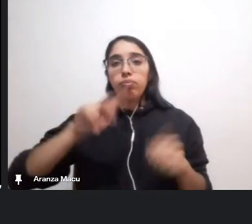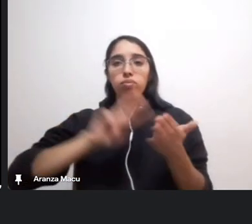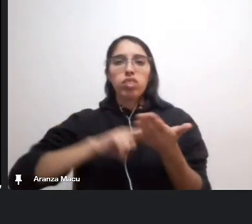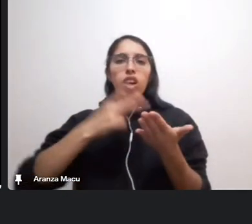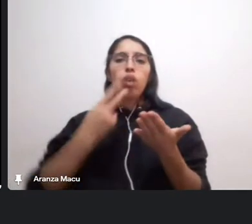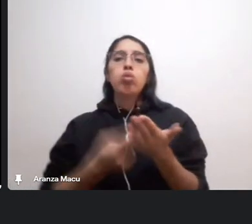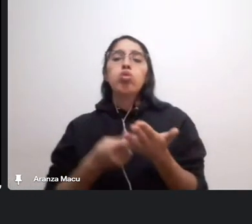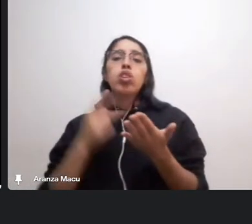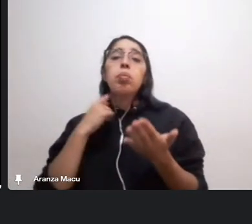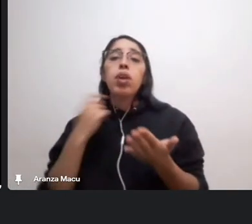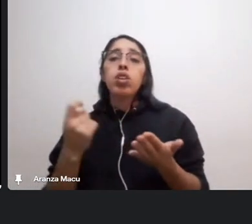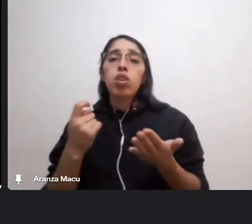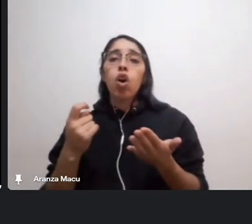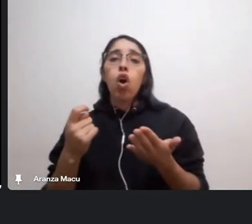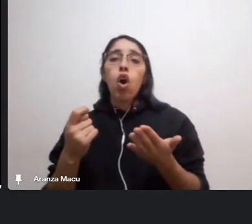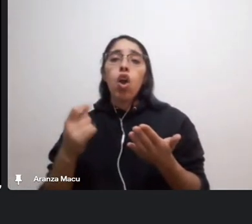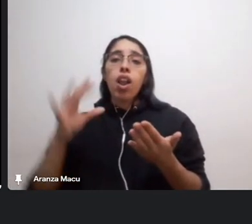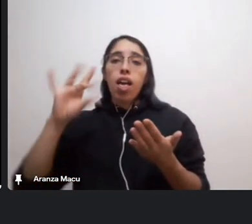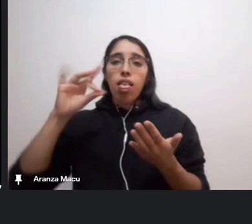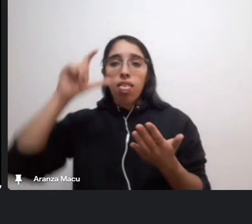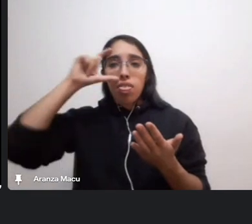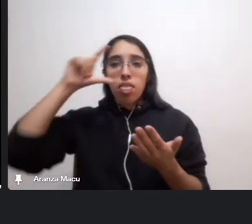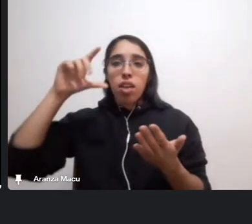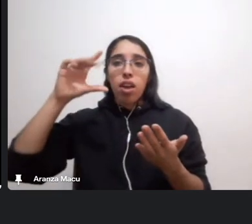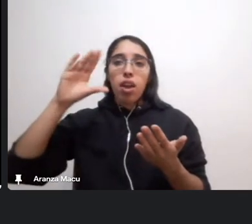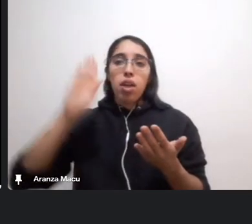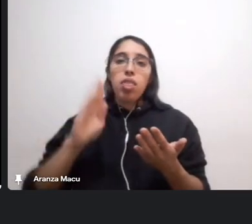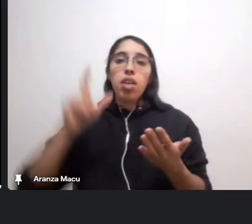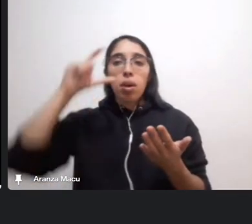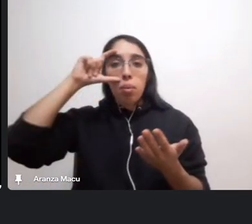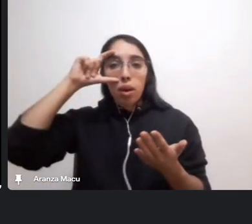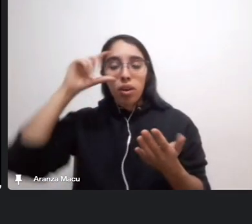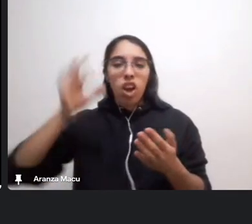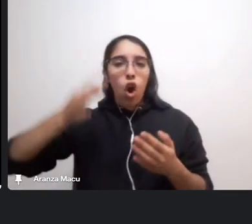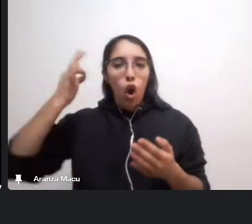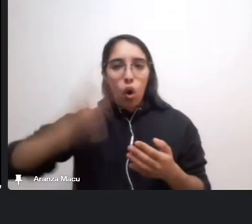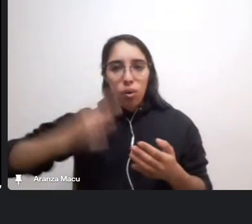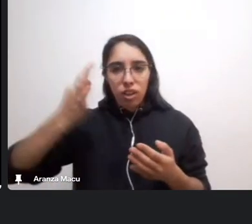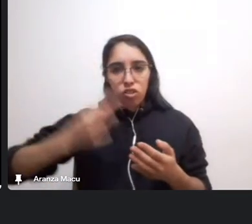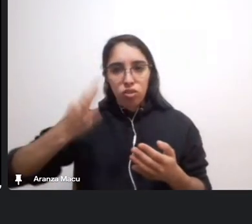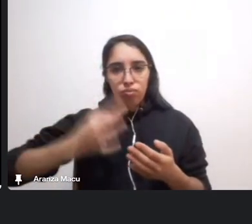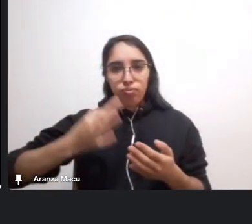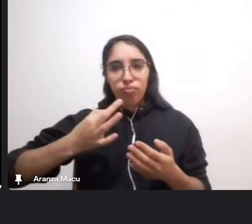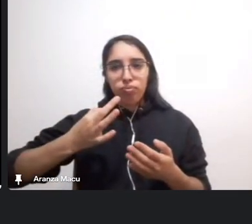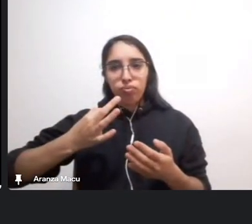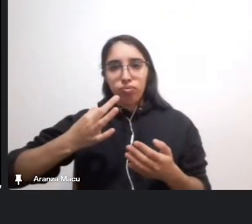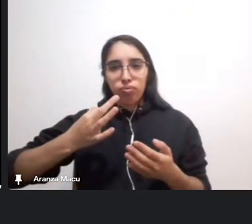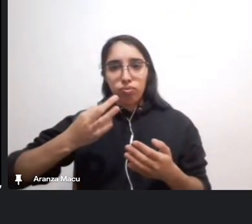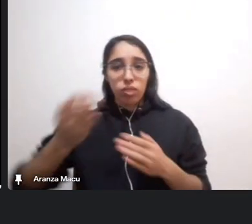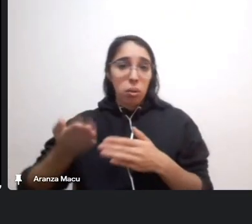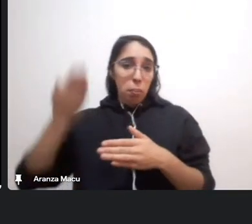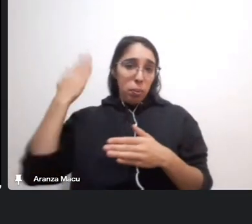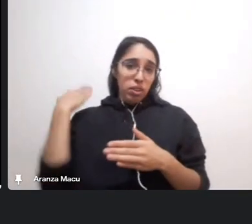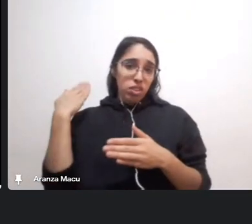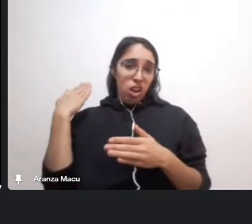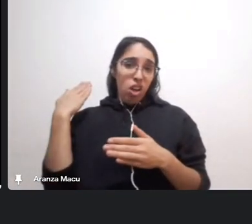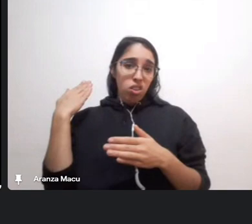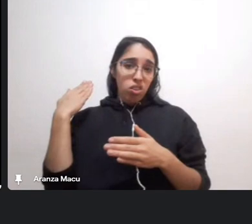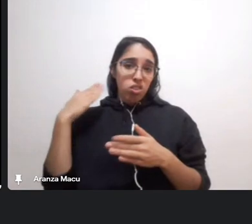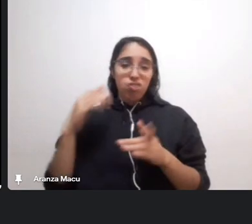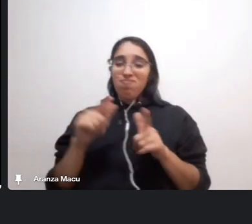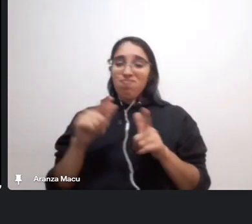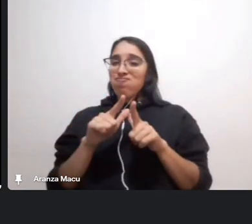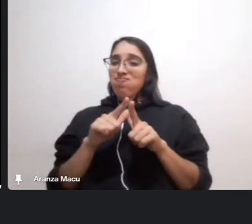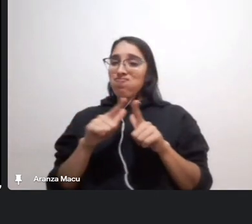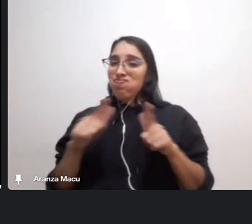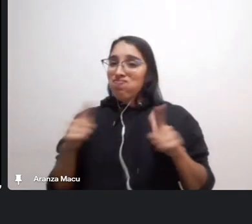¿sí? Implica una obligación. El pasado, no hay un verbo modal en